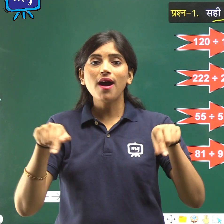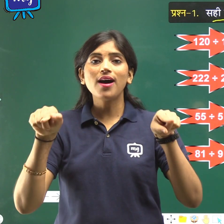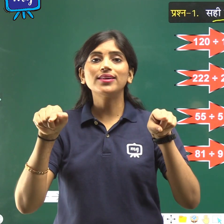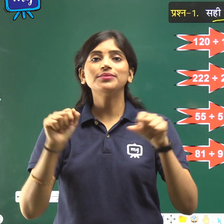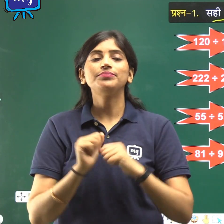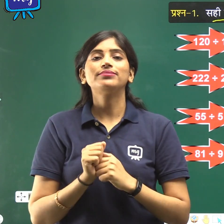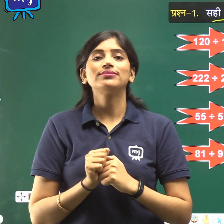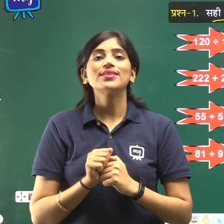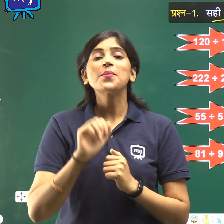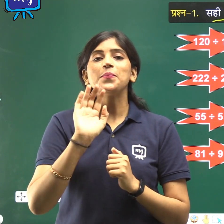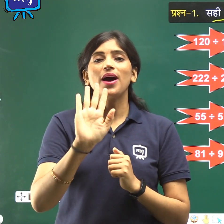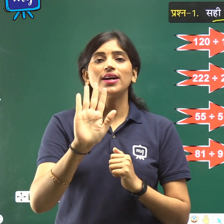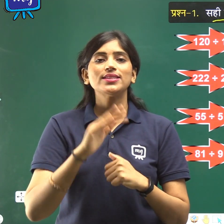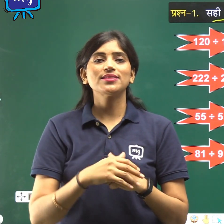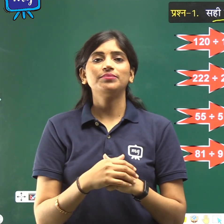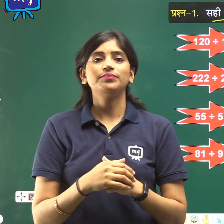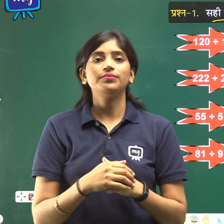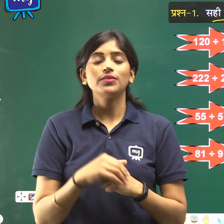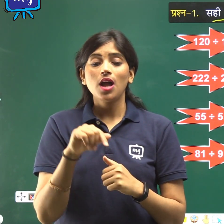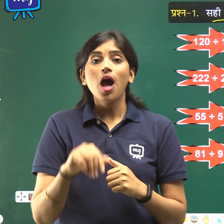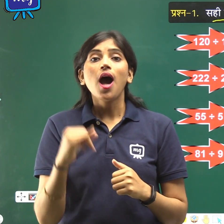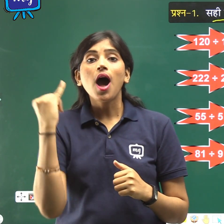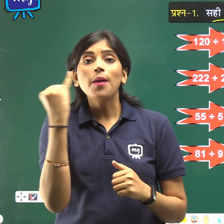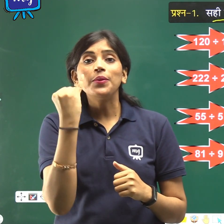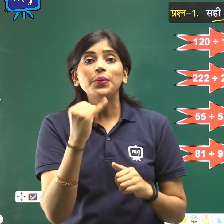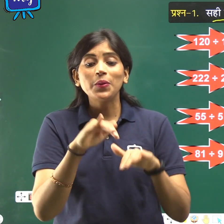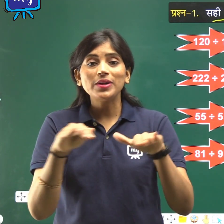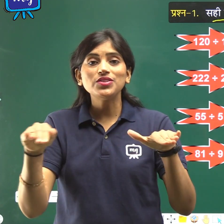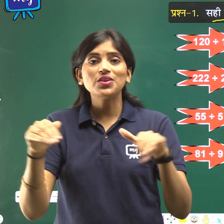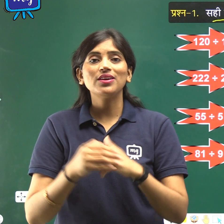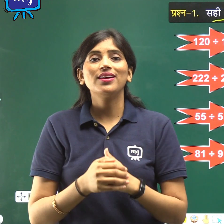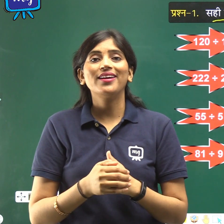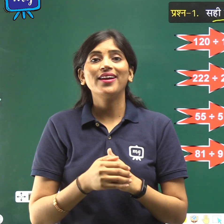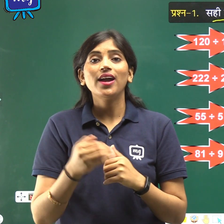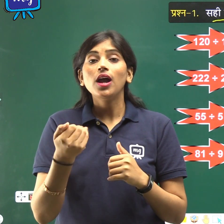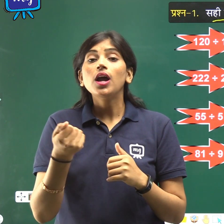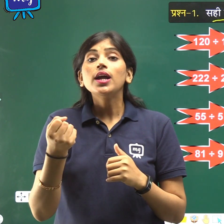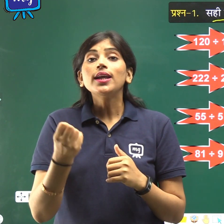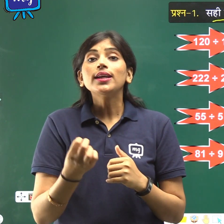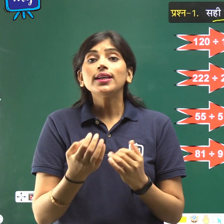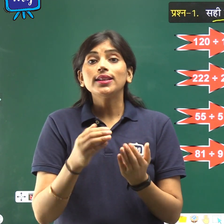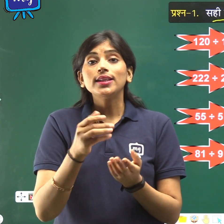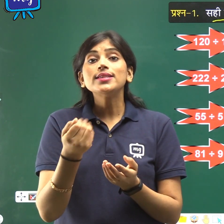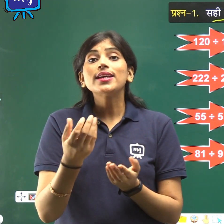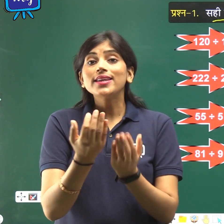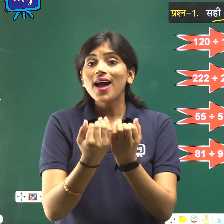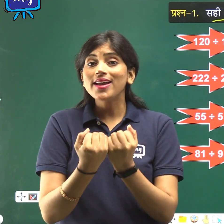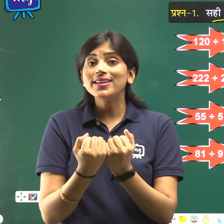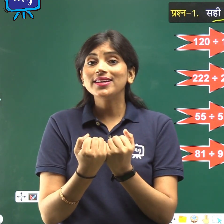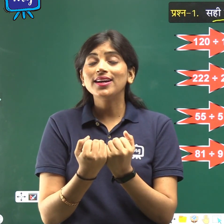भाग 5। अब ढूंढो बच्चों, कितनी संख्या आएगी?